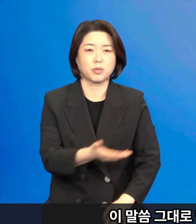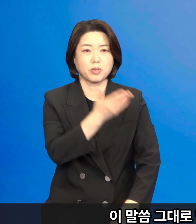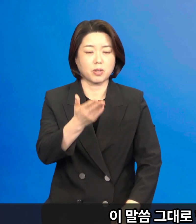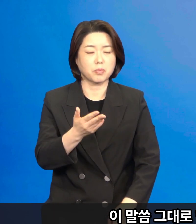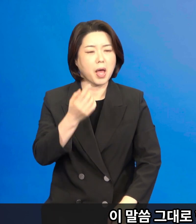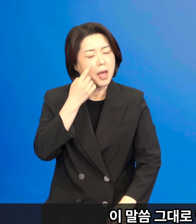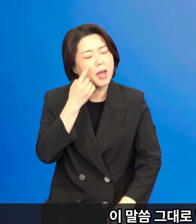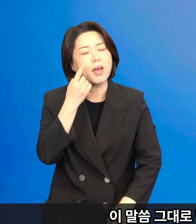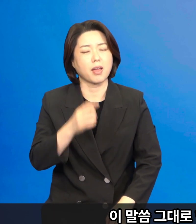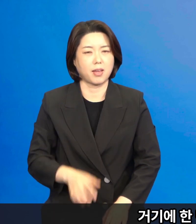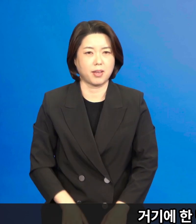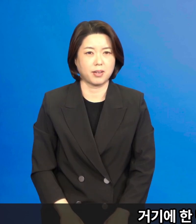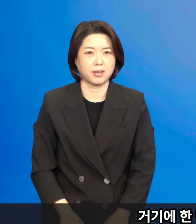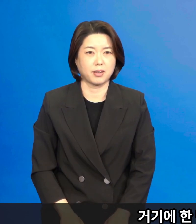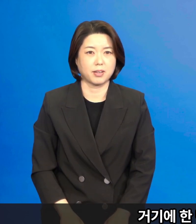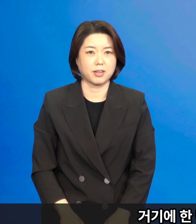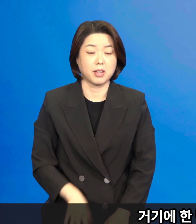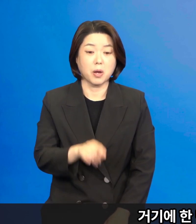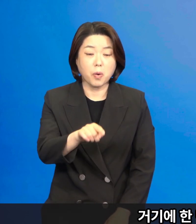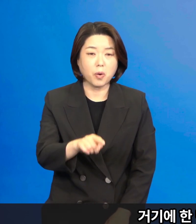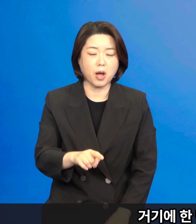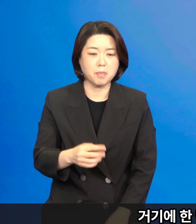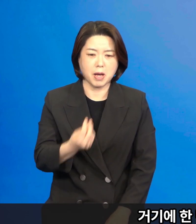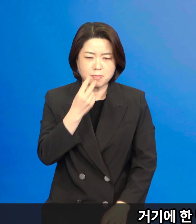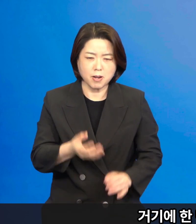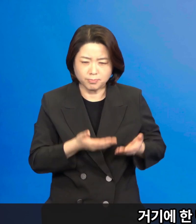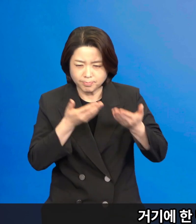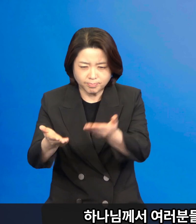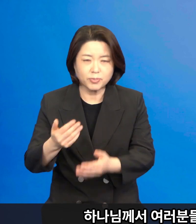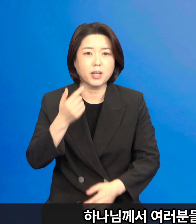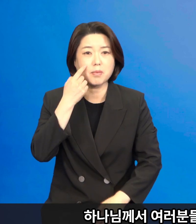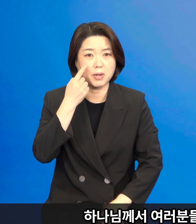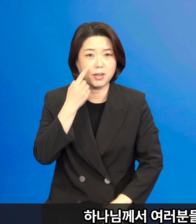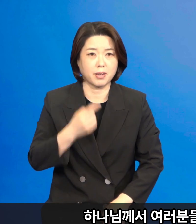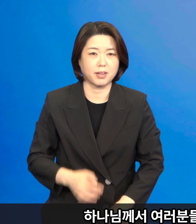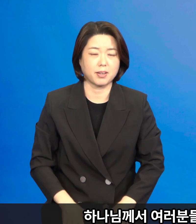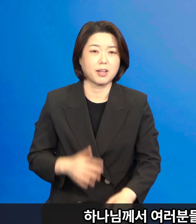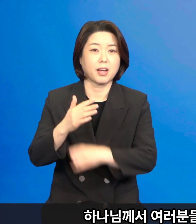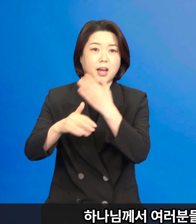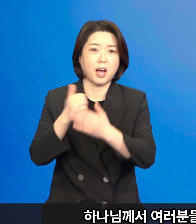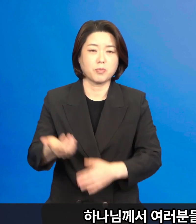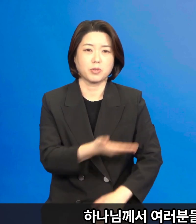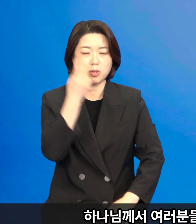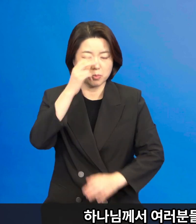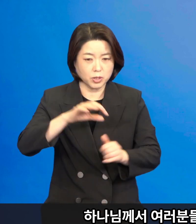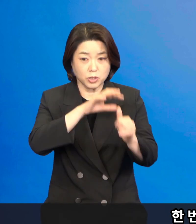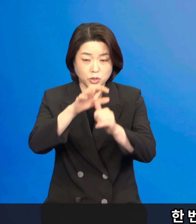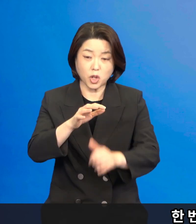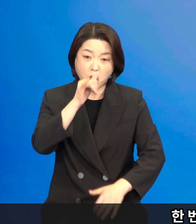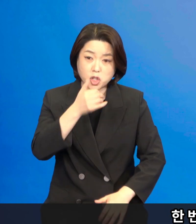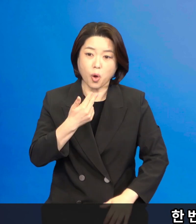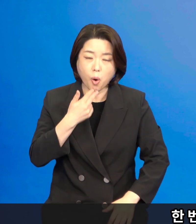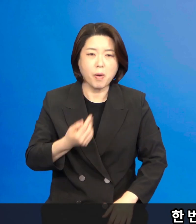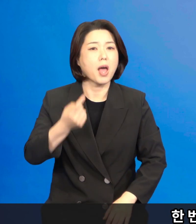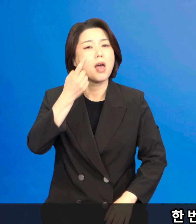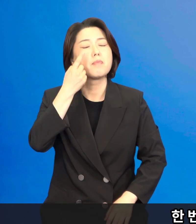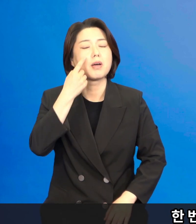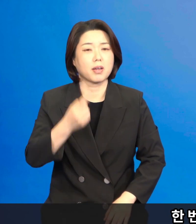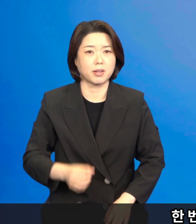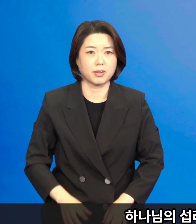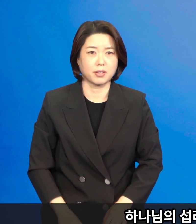실험해 보세요. 한번 거기에 한번 목숨을 한번 걸어 보세요. 하나님께서 여러분들이 지켜주시나 안 지켜주시나 한번